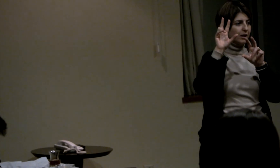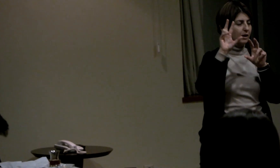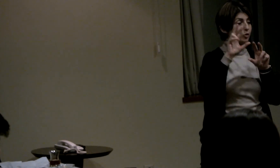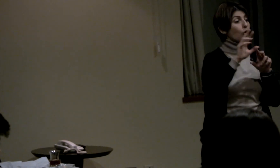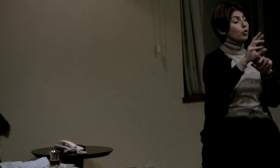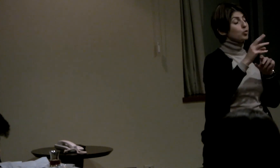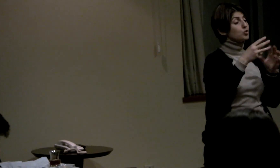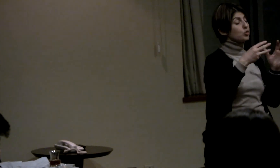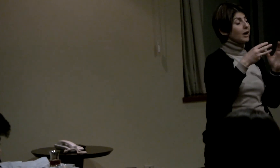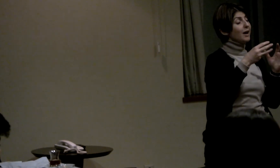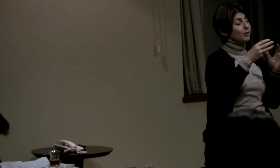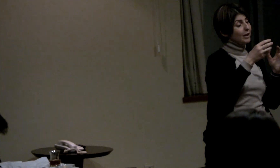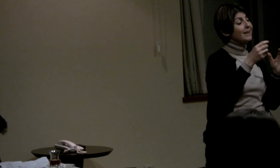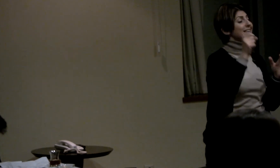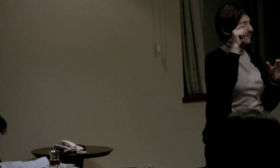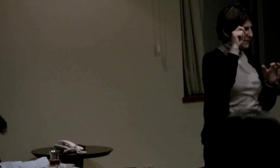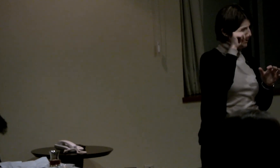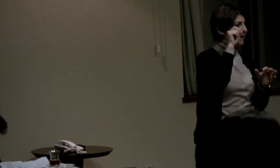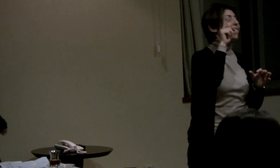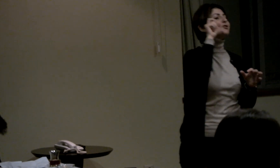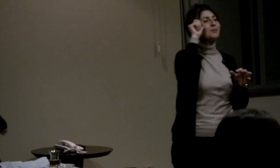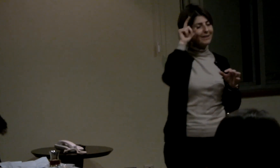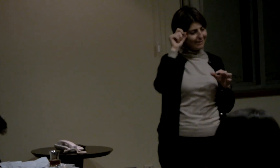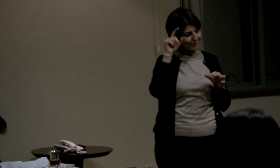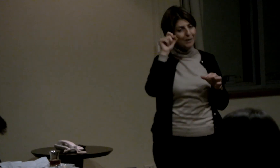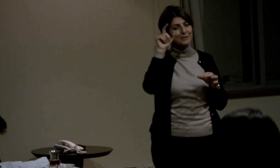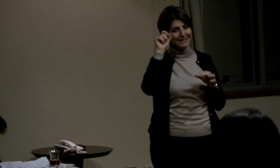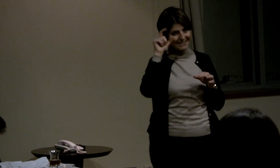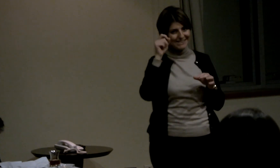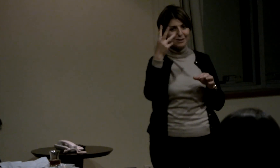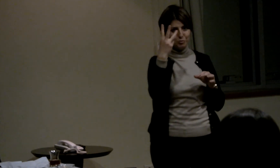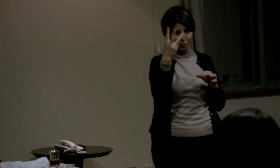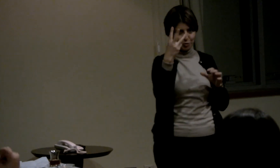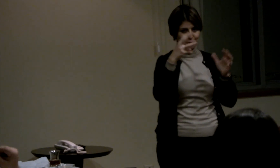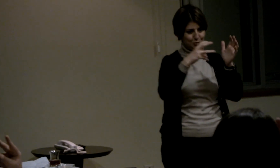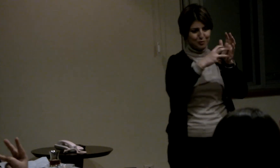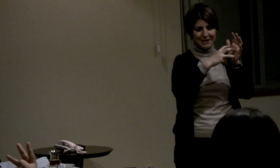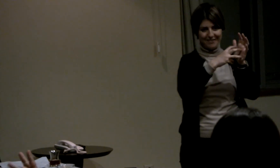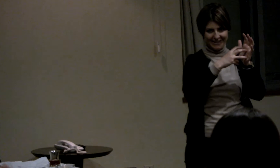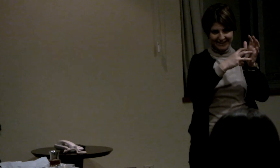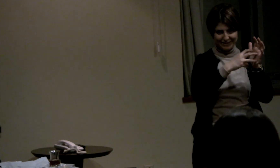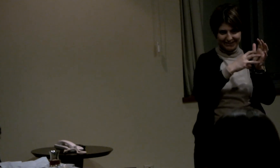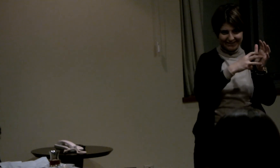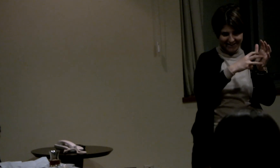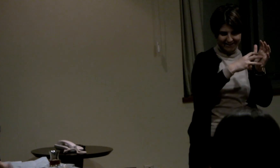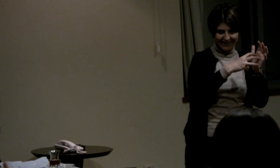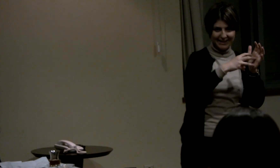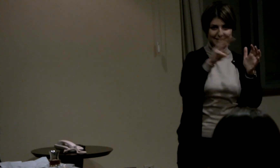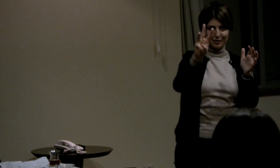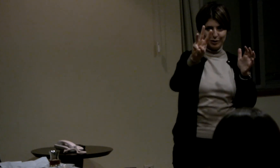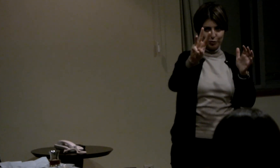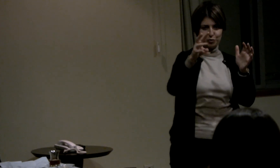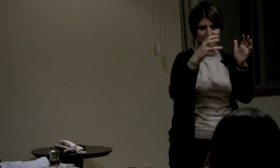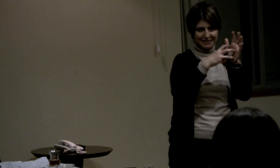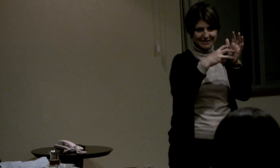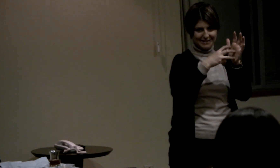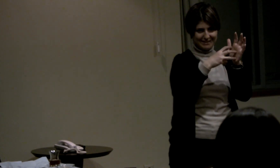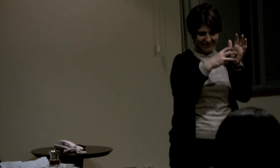Çok. Yok, üç. Ha, yıldızı mı? Ha, o zaman evet, tamam. Yıldızı evet. Üçtü. Evet, aynen. Üç yıldız,